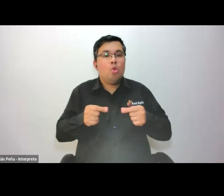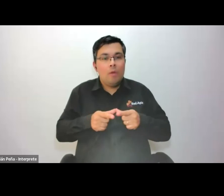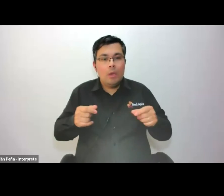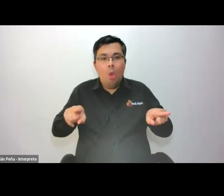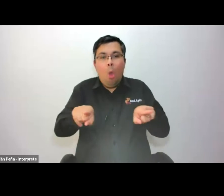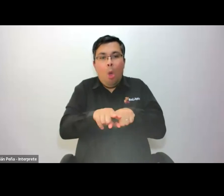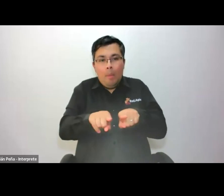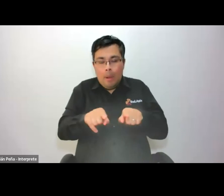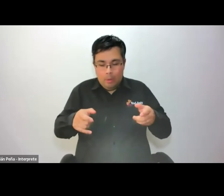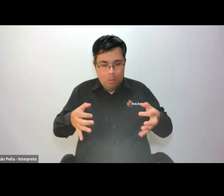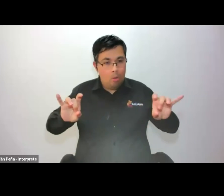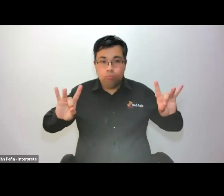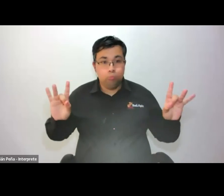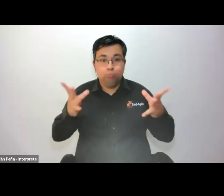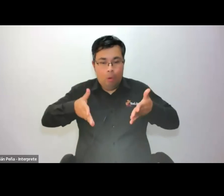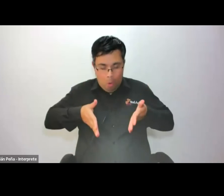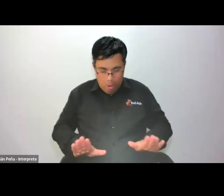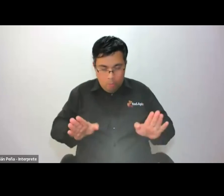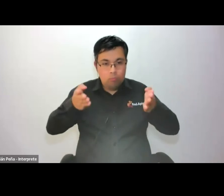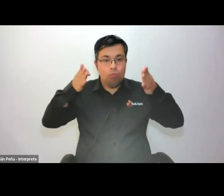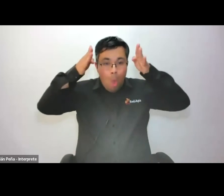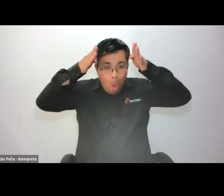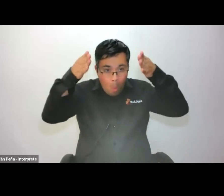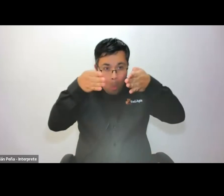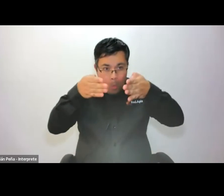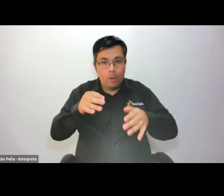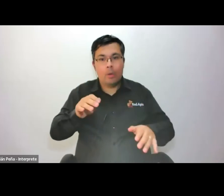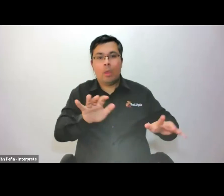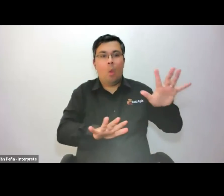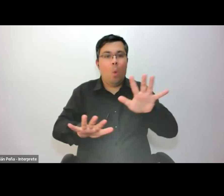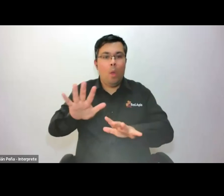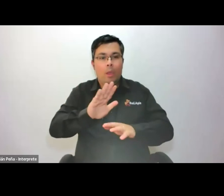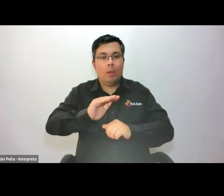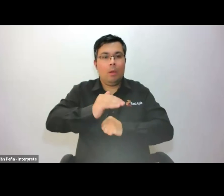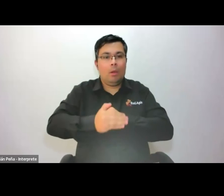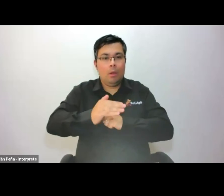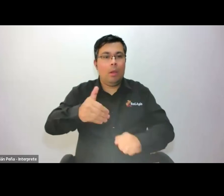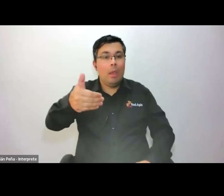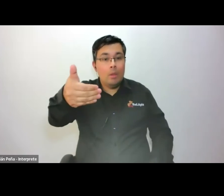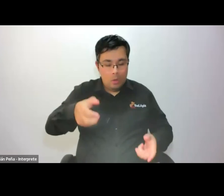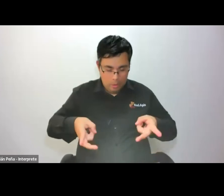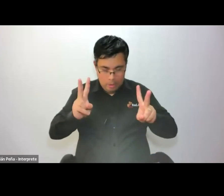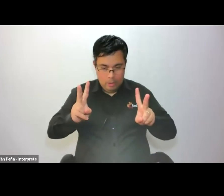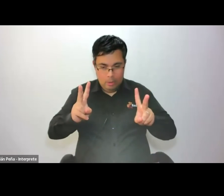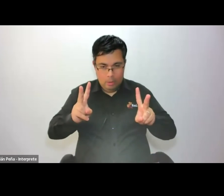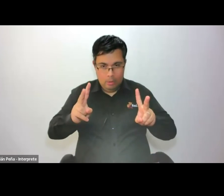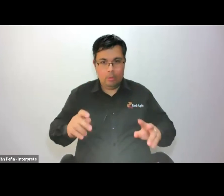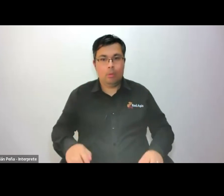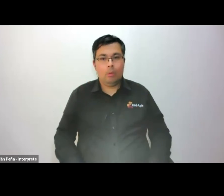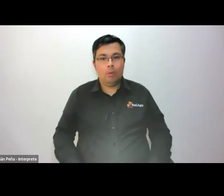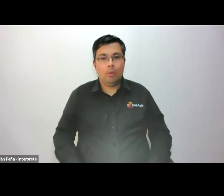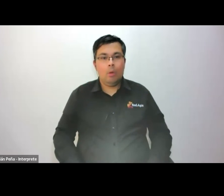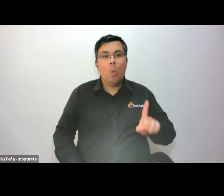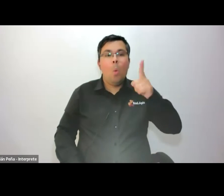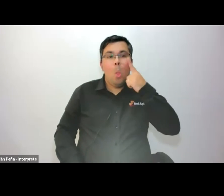por lo tanto tenemos que resguardar esos derechos porque en un segundo estamos del otro lado del escritorio. Un día somos neurotípicos y al